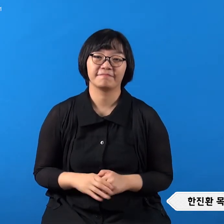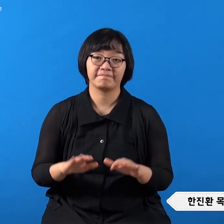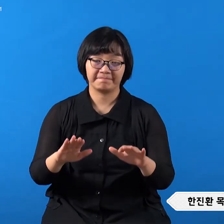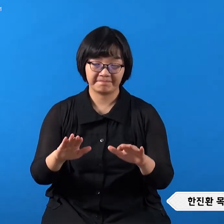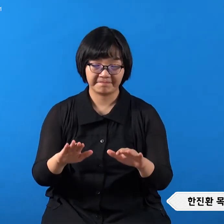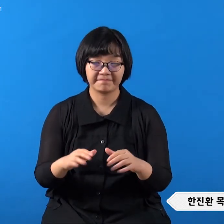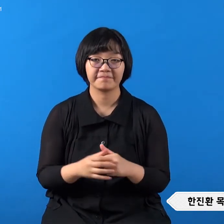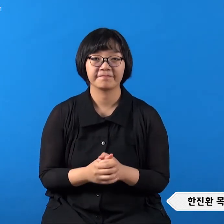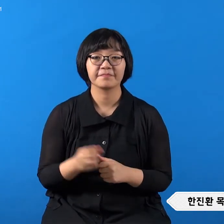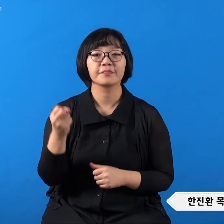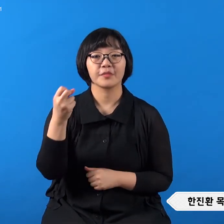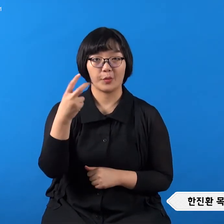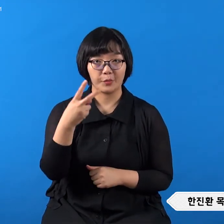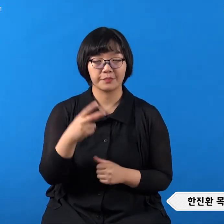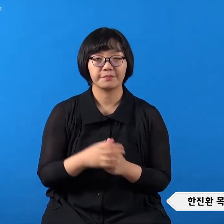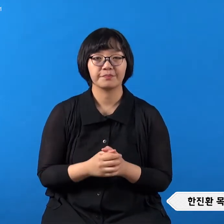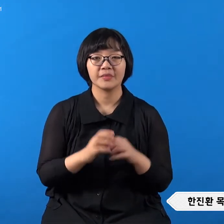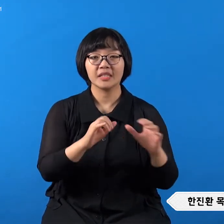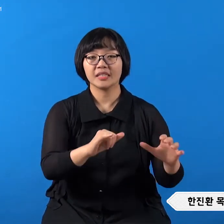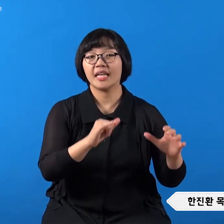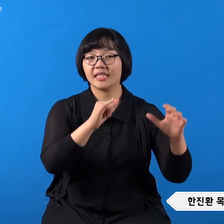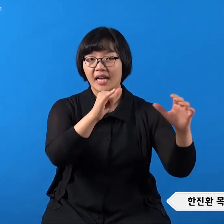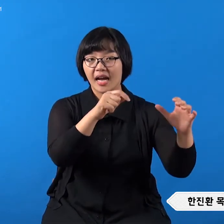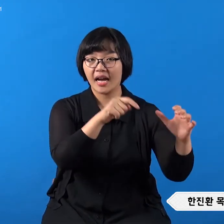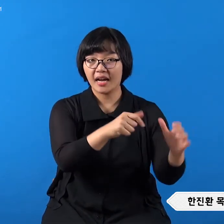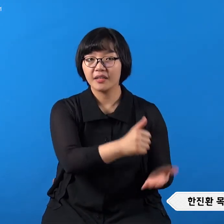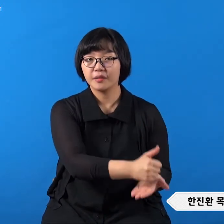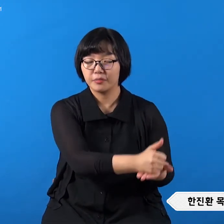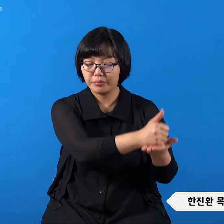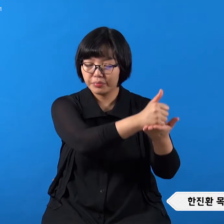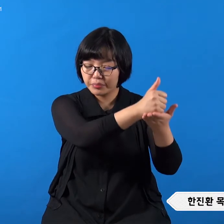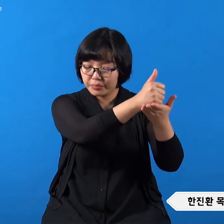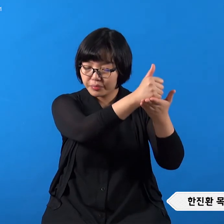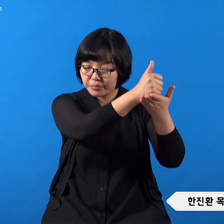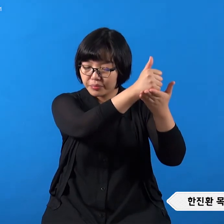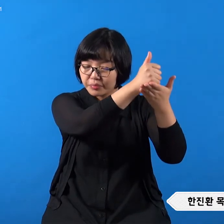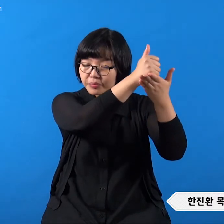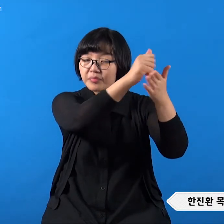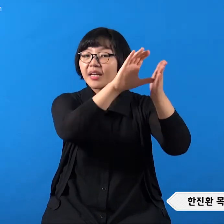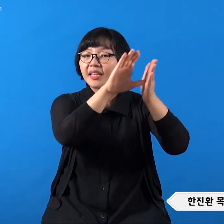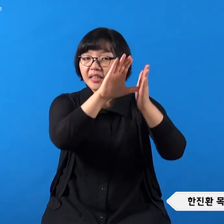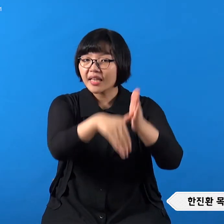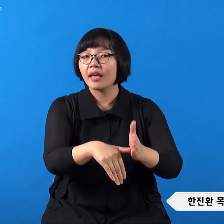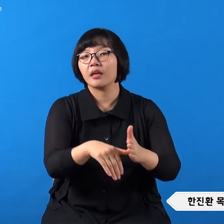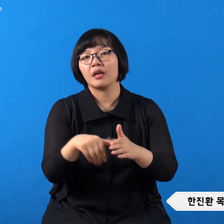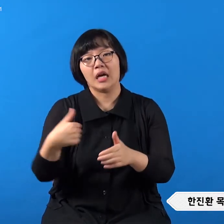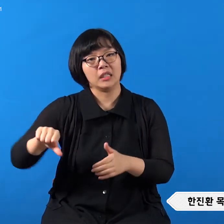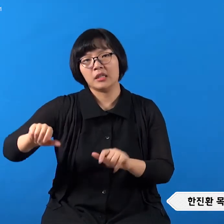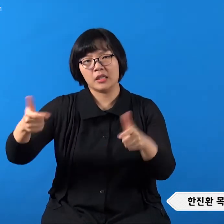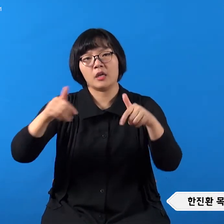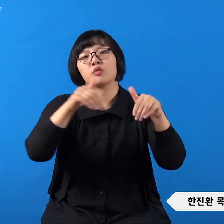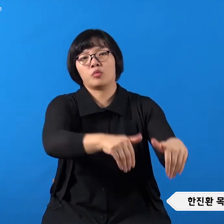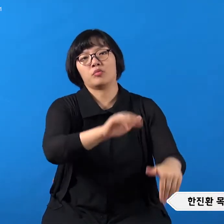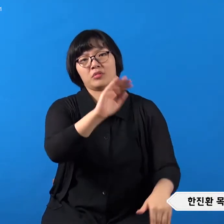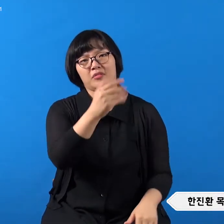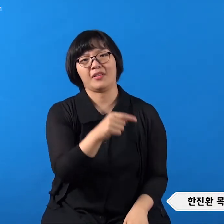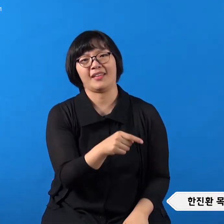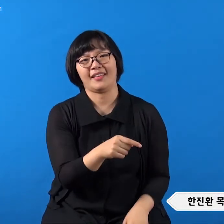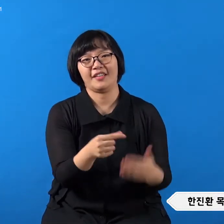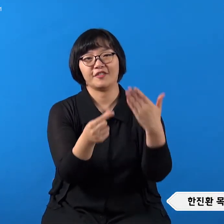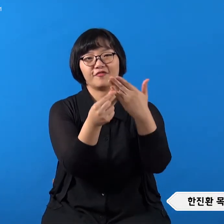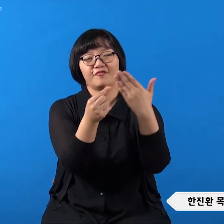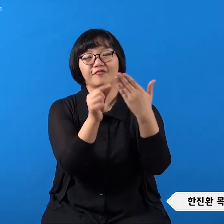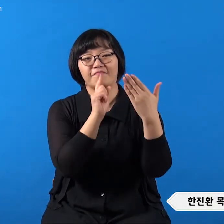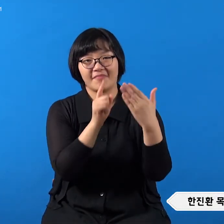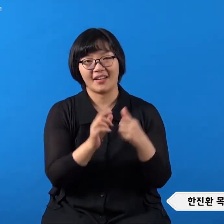또 한 가지, 세상 것을 우상으로 섬길 때 우리는 종으로 전락하게 됩니다.